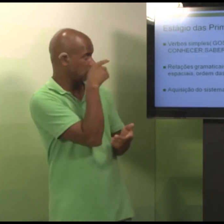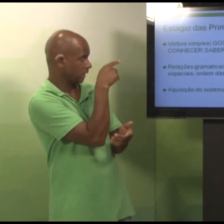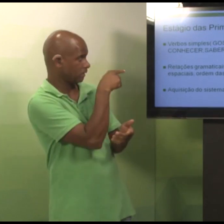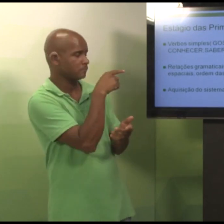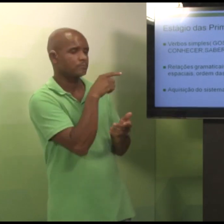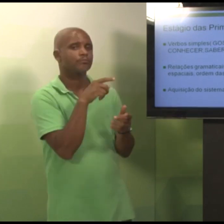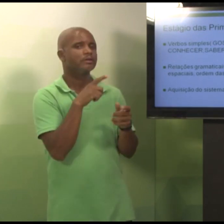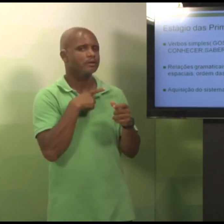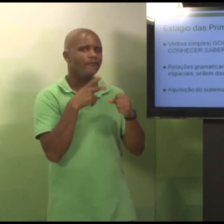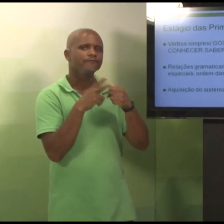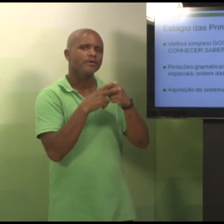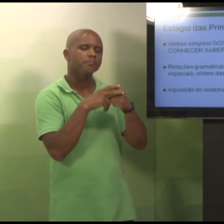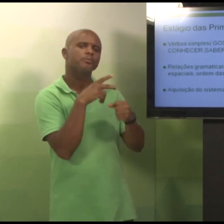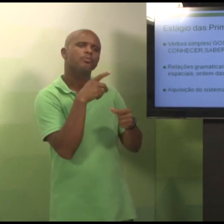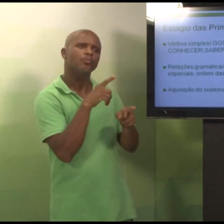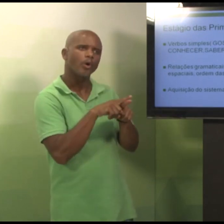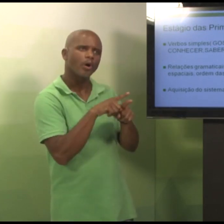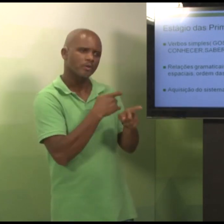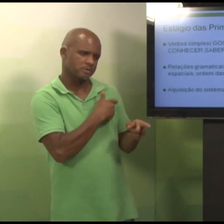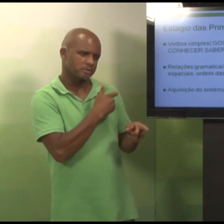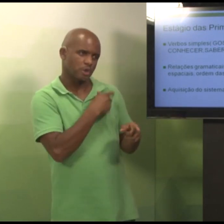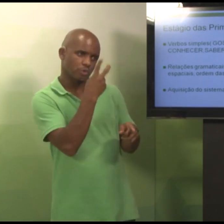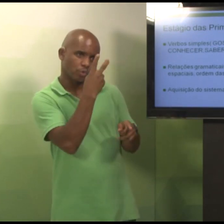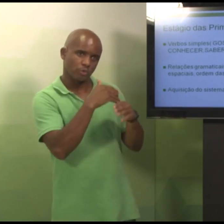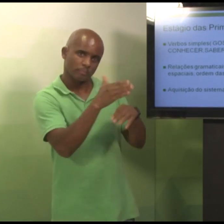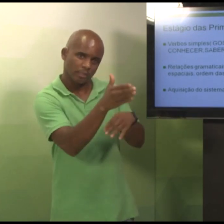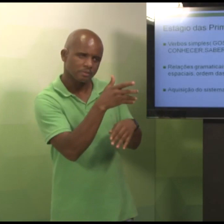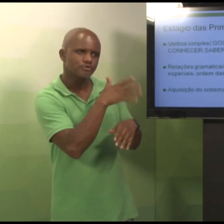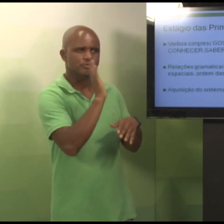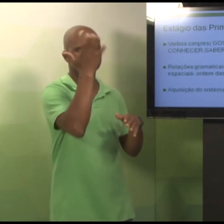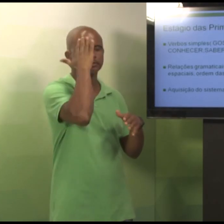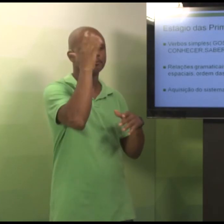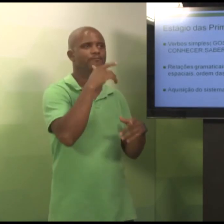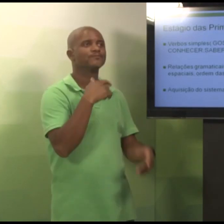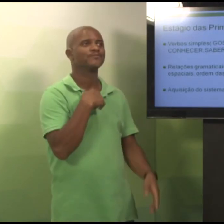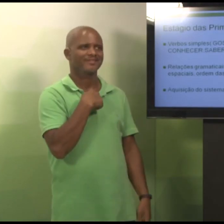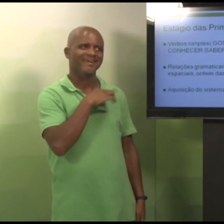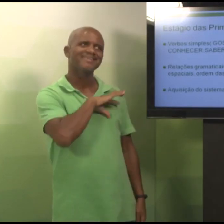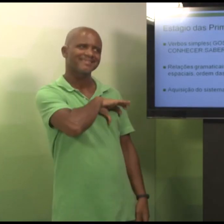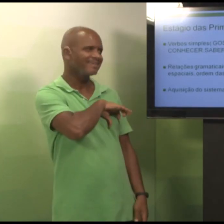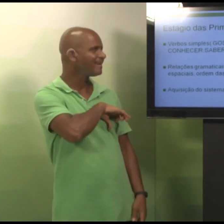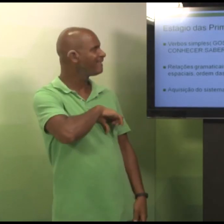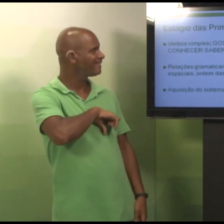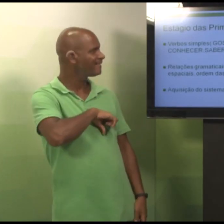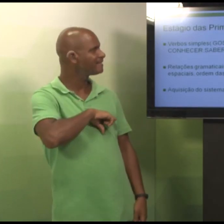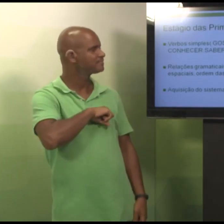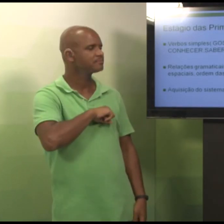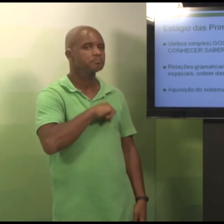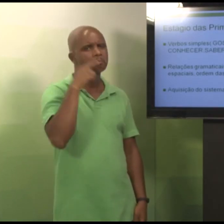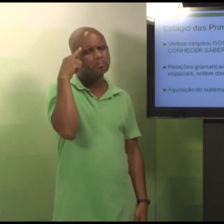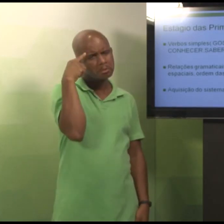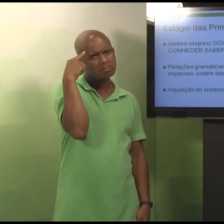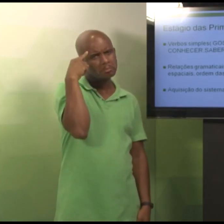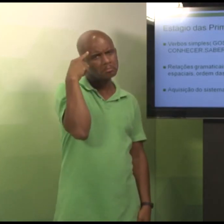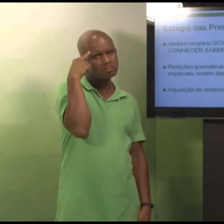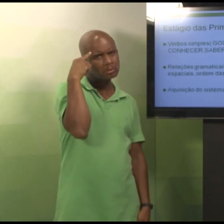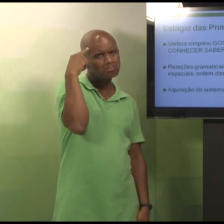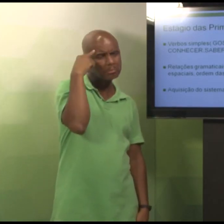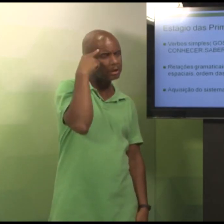Vejam, aqui nós já temos a utilização de verbos. Por exemplo, o